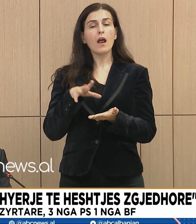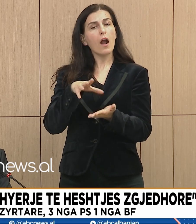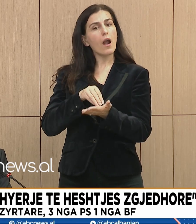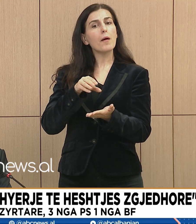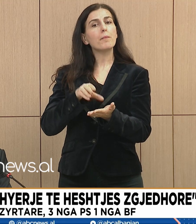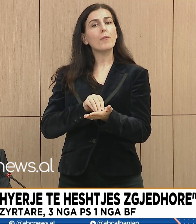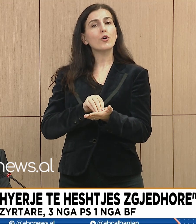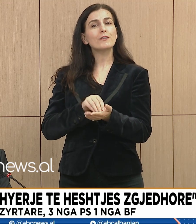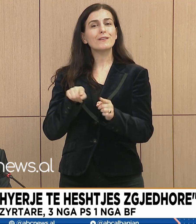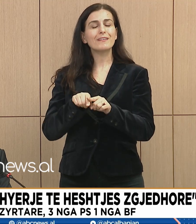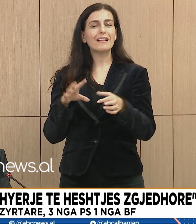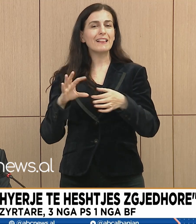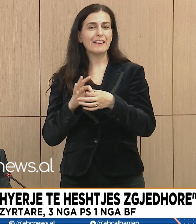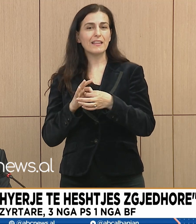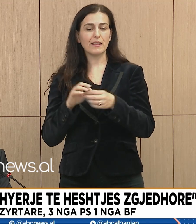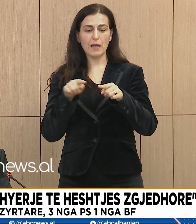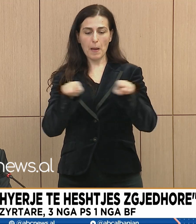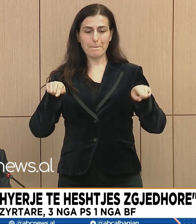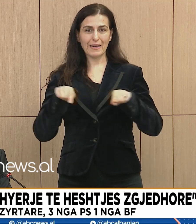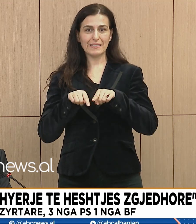raportojnë në përmjet pajisjes elektronike të